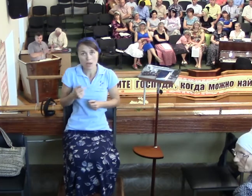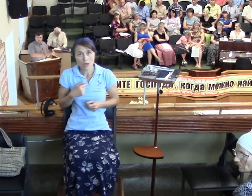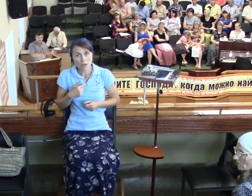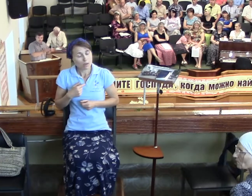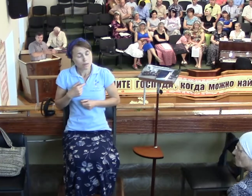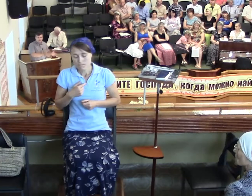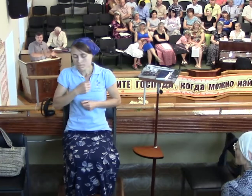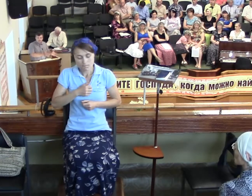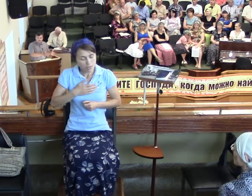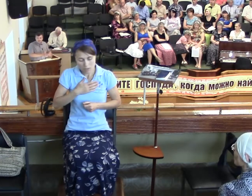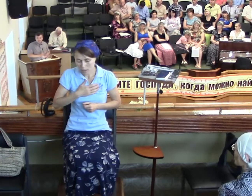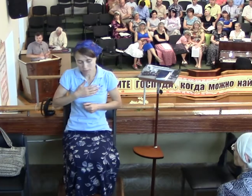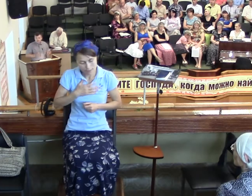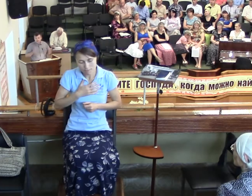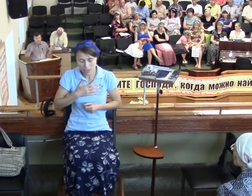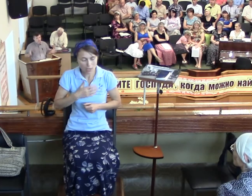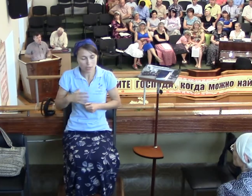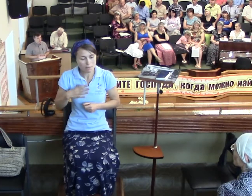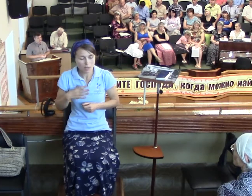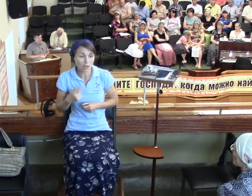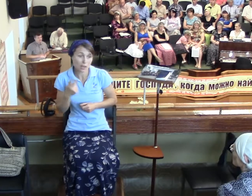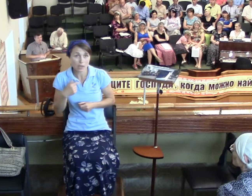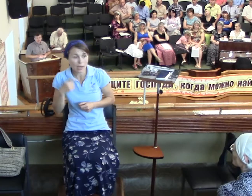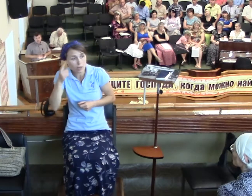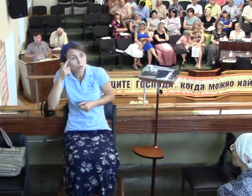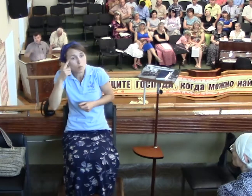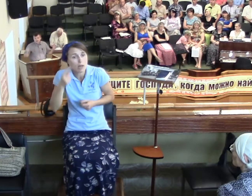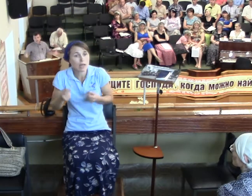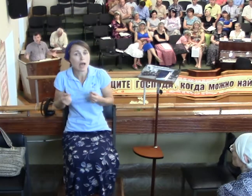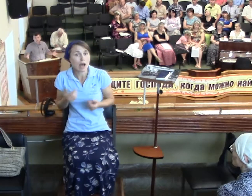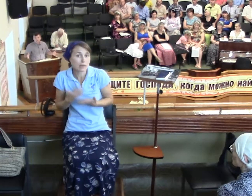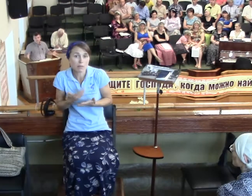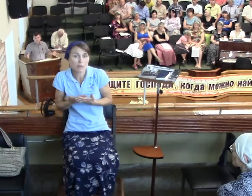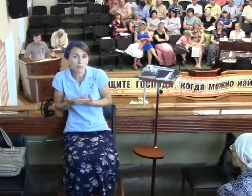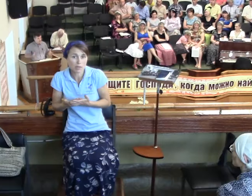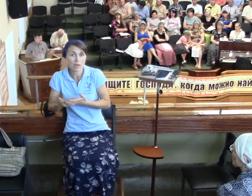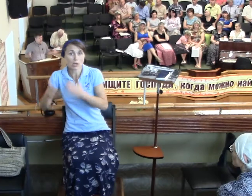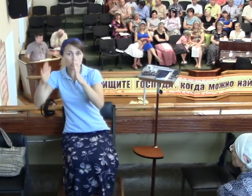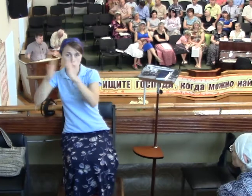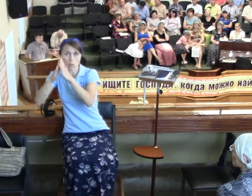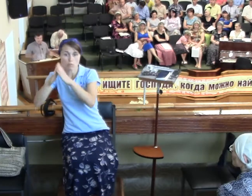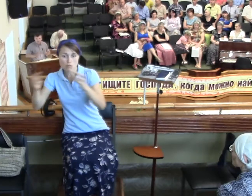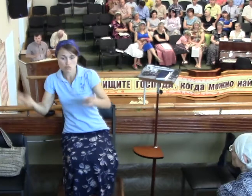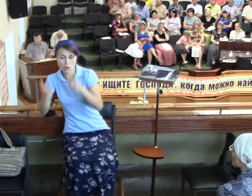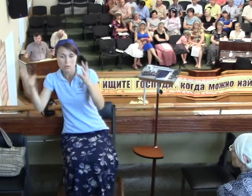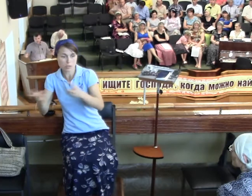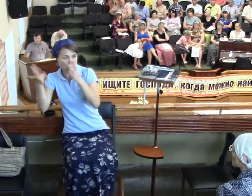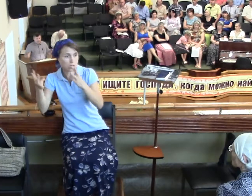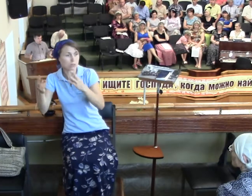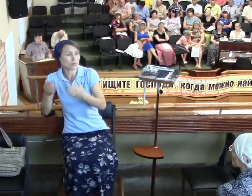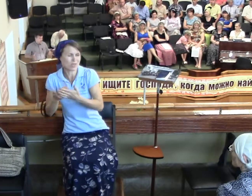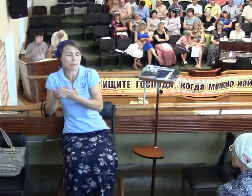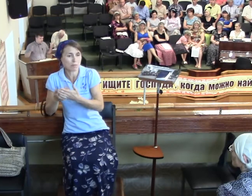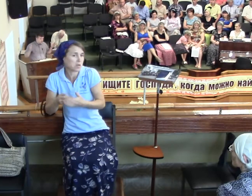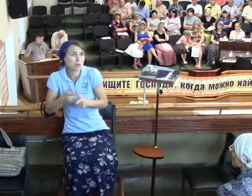что у кого-то вот из наших родных, близких, или у наших братьев, сестер, к примеру, сгорел дом за считанные минуты, и сгорело все.